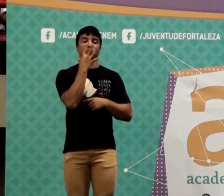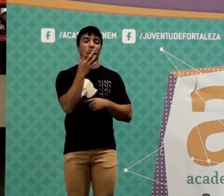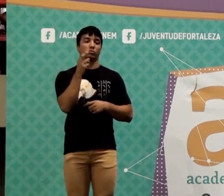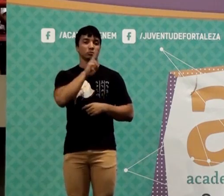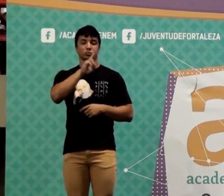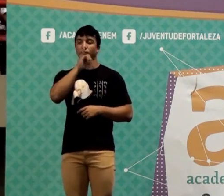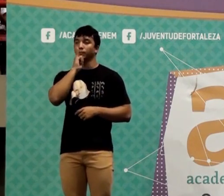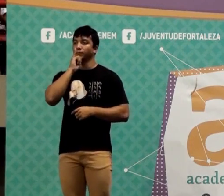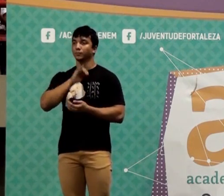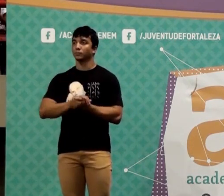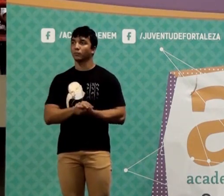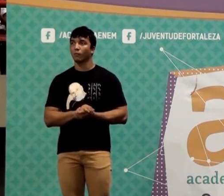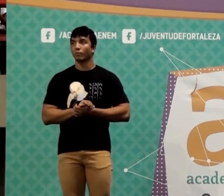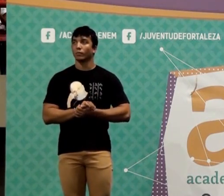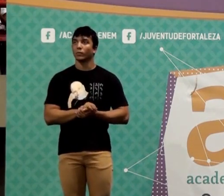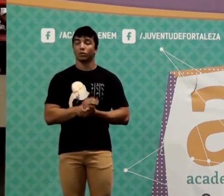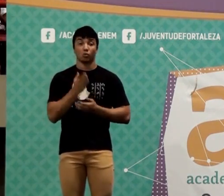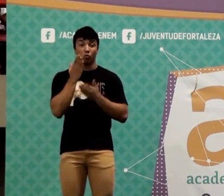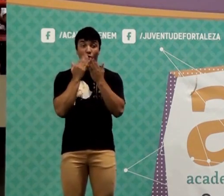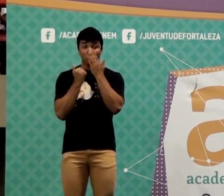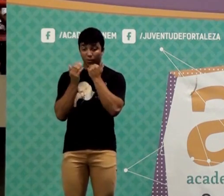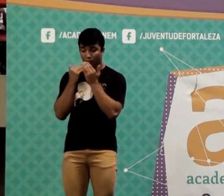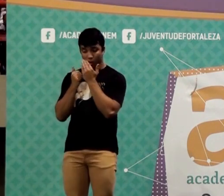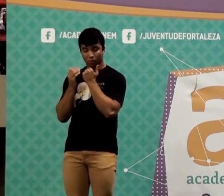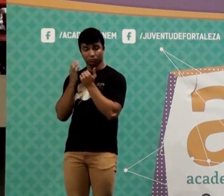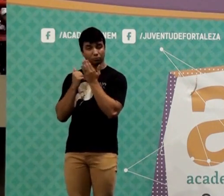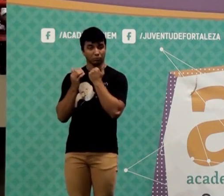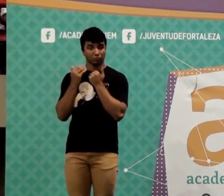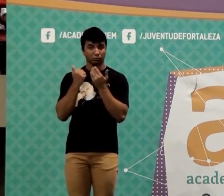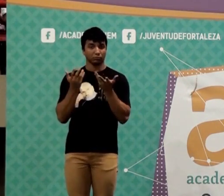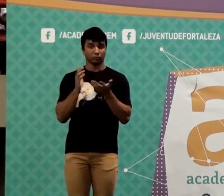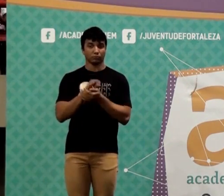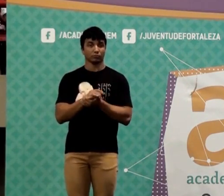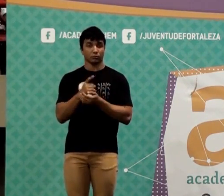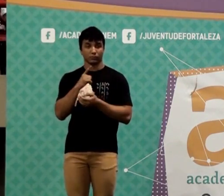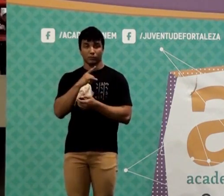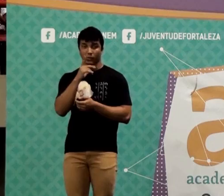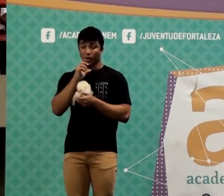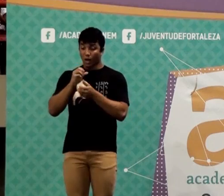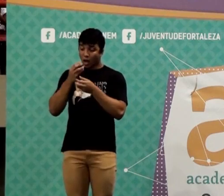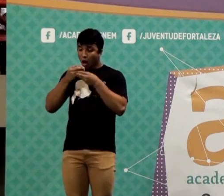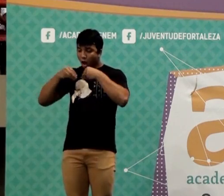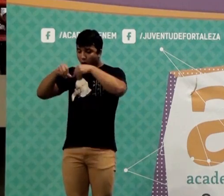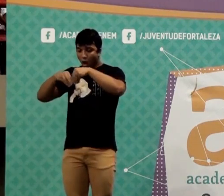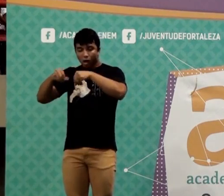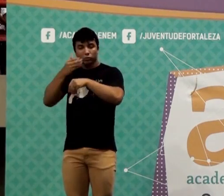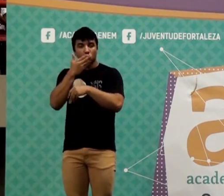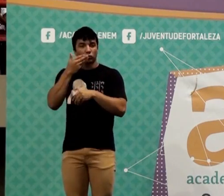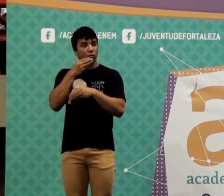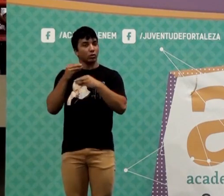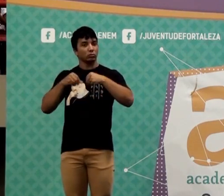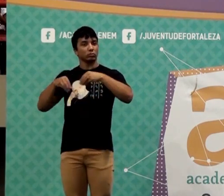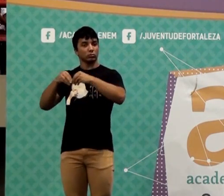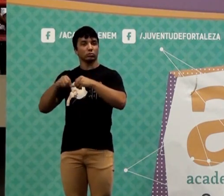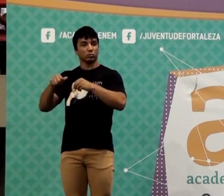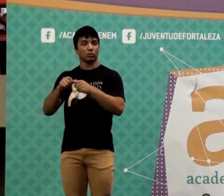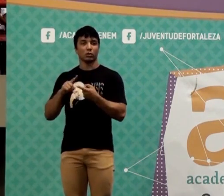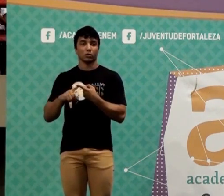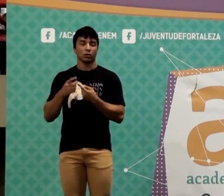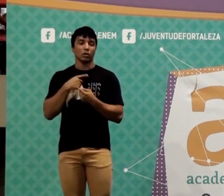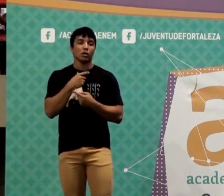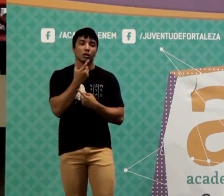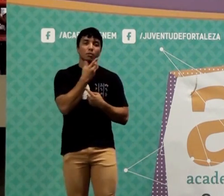eles tiveram que reabrir as rotas do Mediterrâneo. E aí, meu irmão, começaram a navegar de novo.